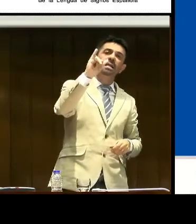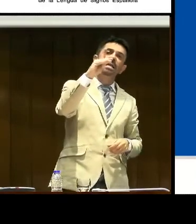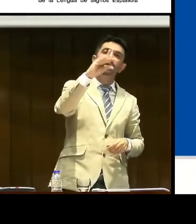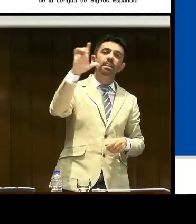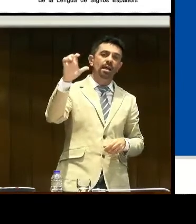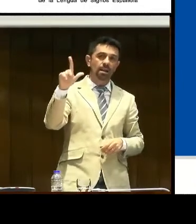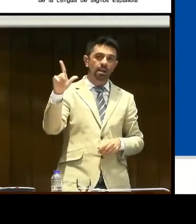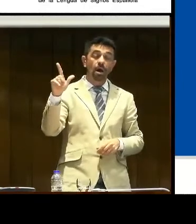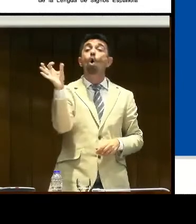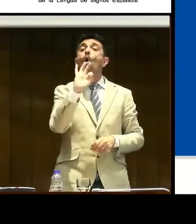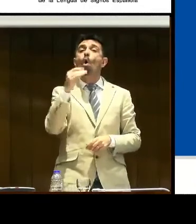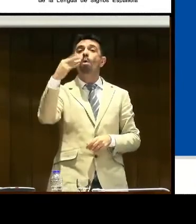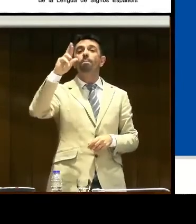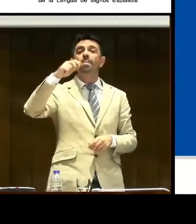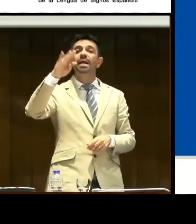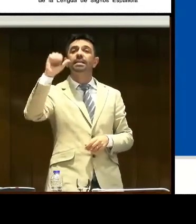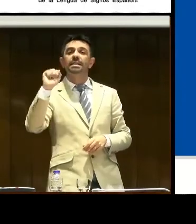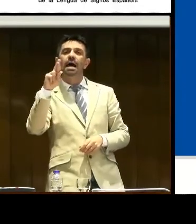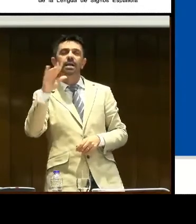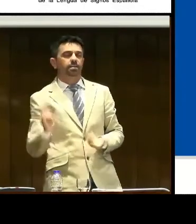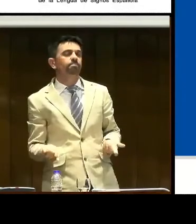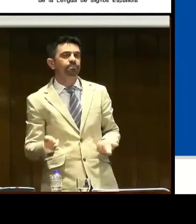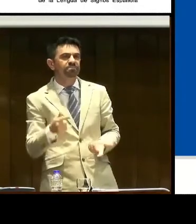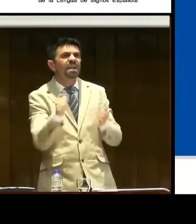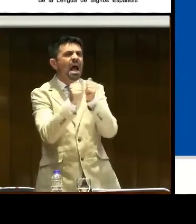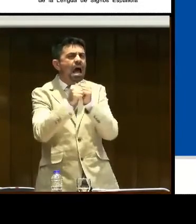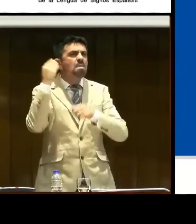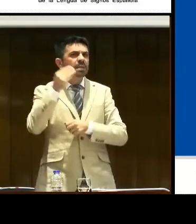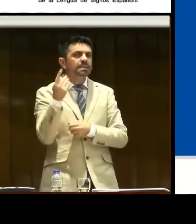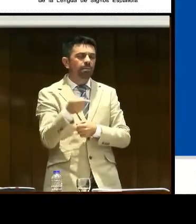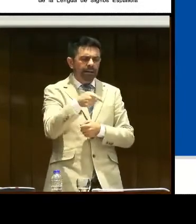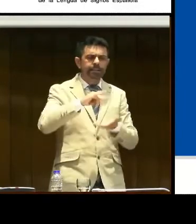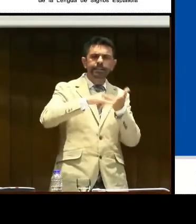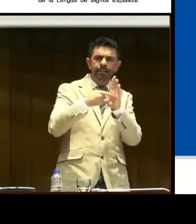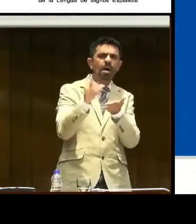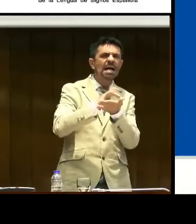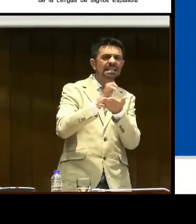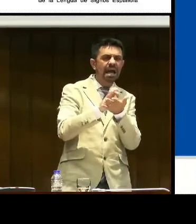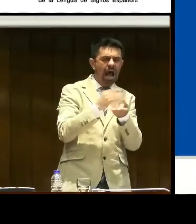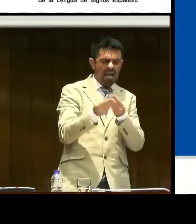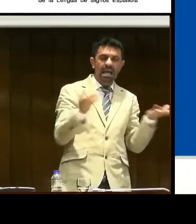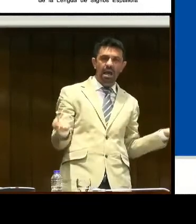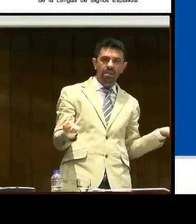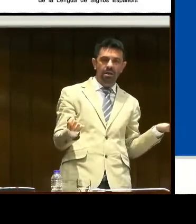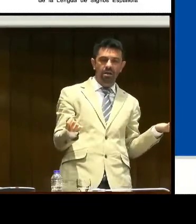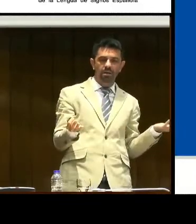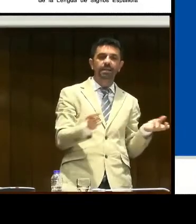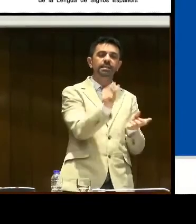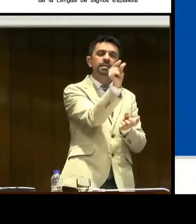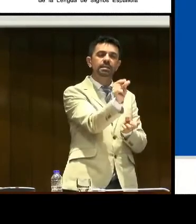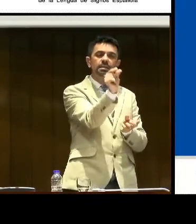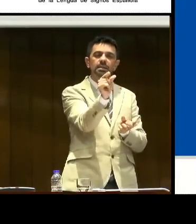En lo esencial, lo que hacemos con este sistema es escribir las sílabas de la lengua de